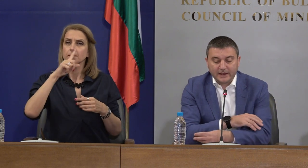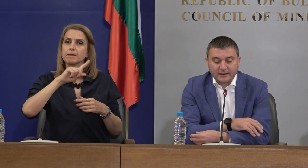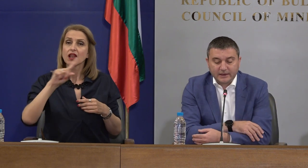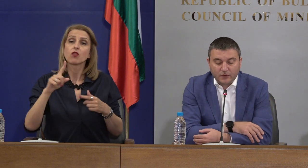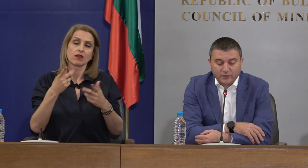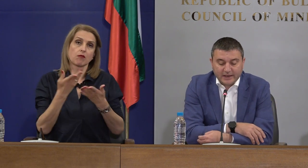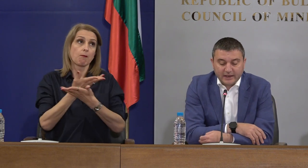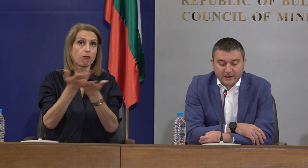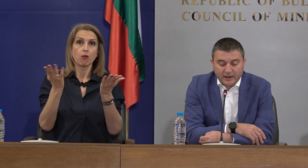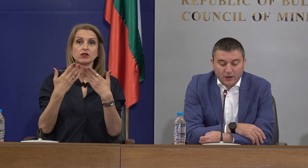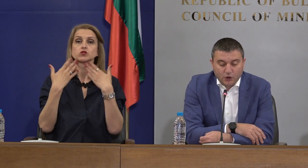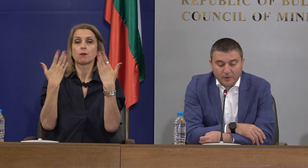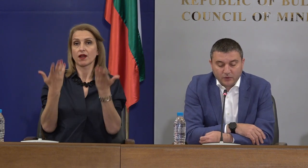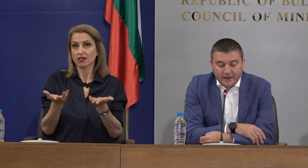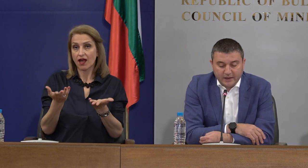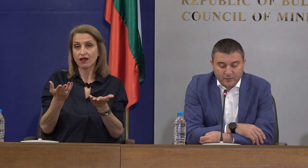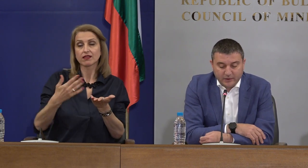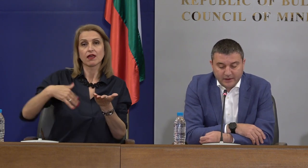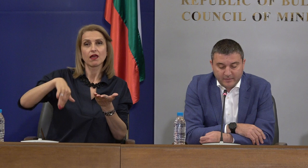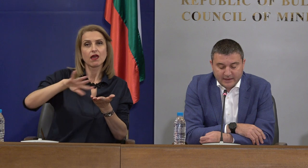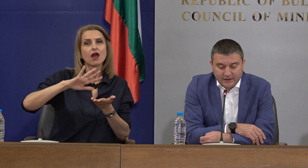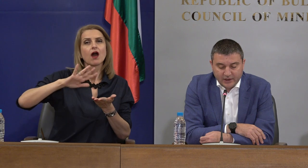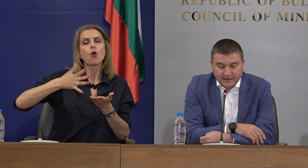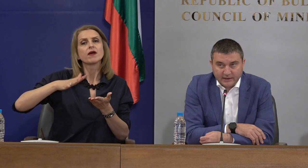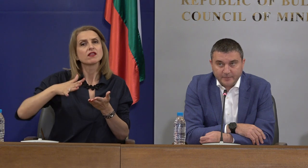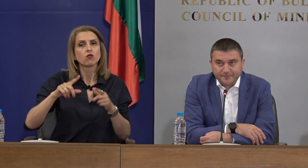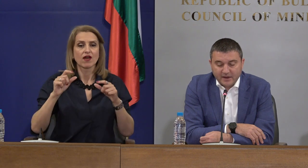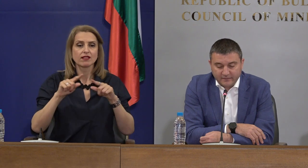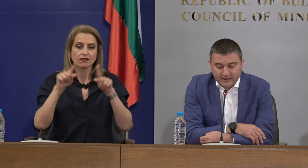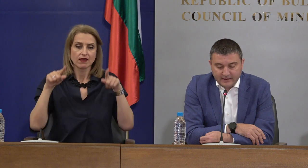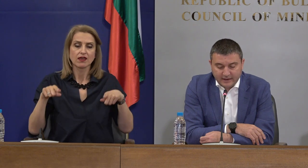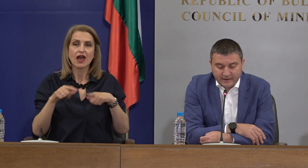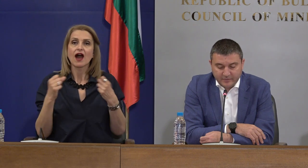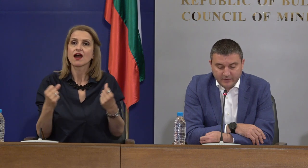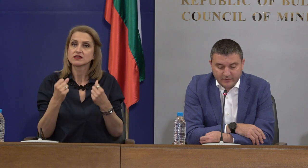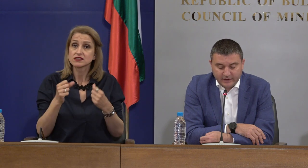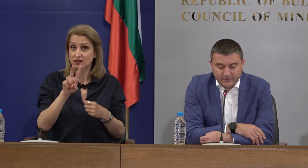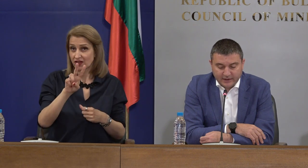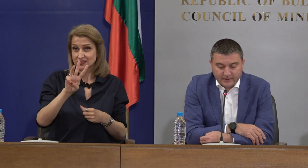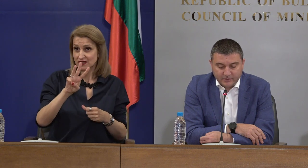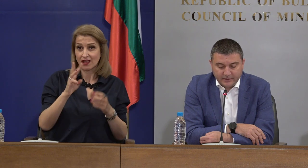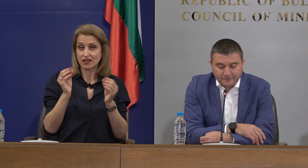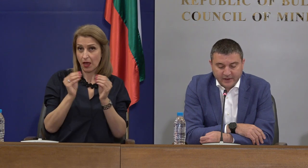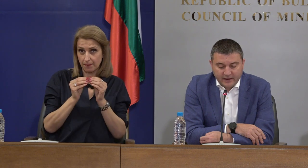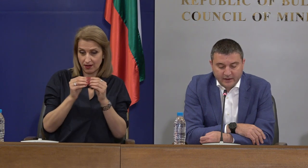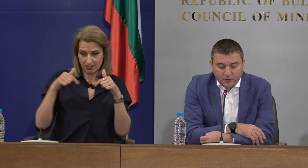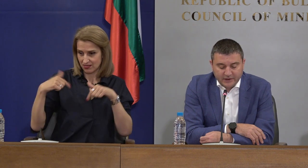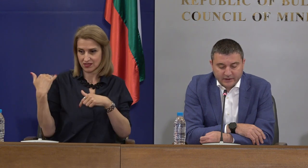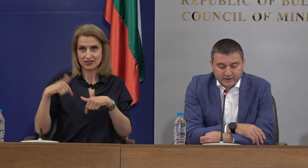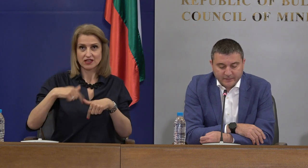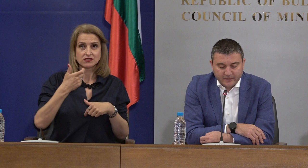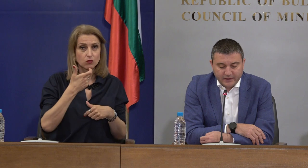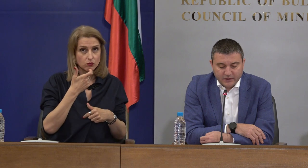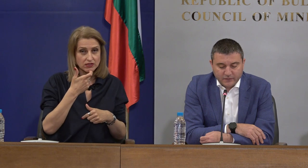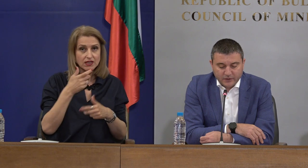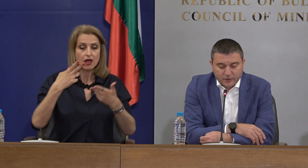публично предлагане на ново издадени обикновени поимени безналични акции. На 23 април 2020 година Комисията